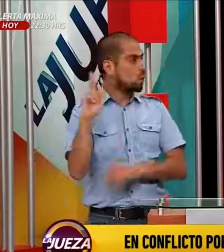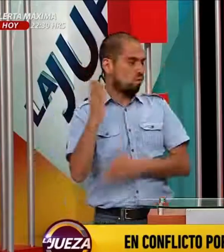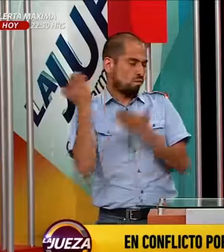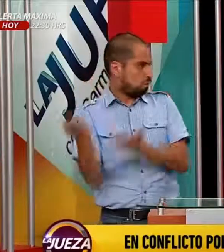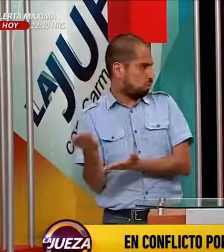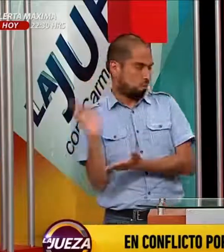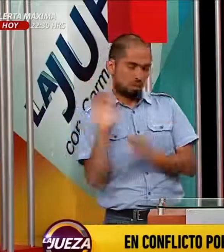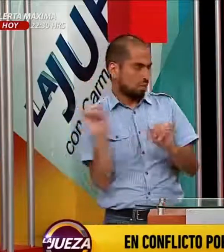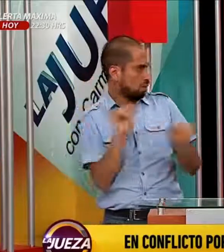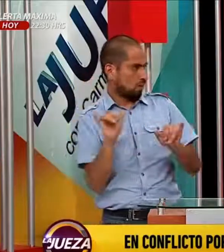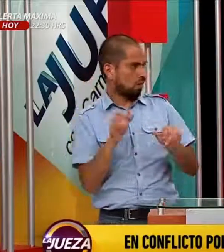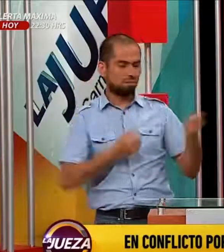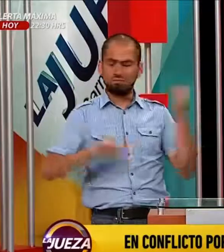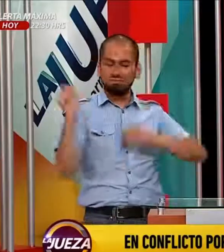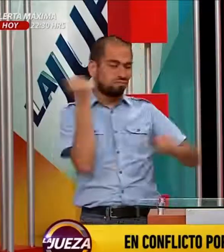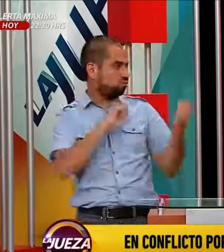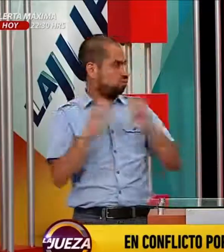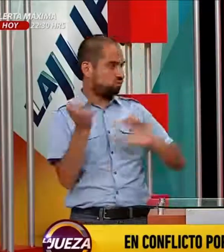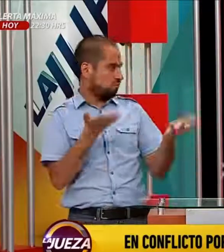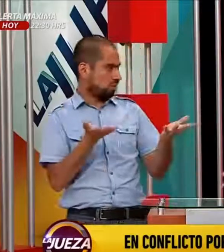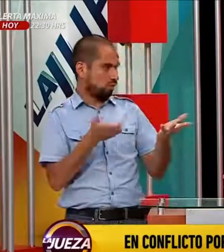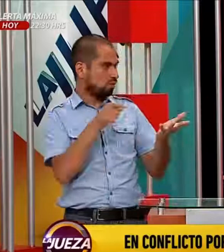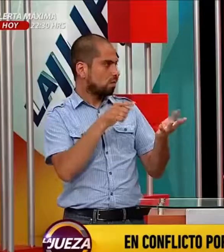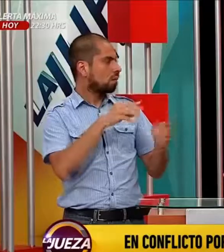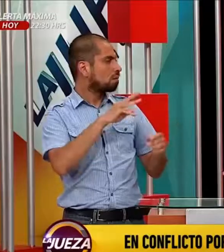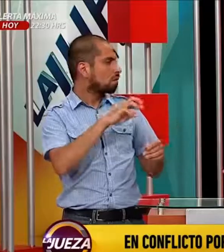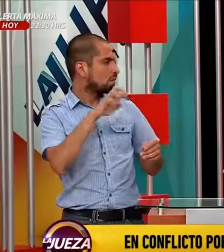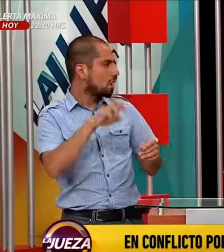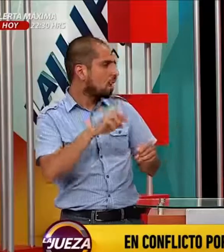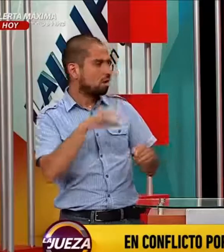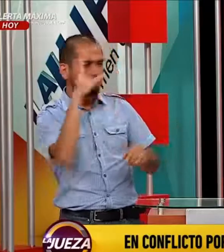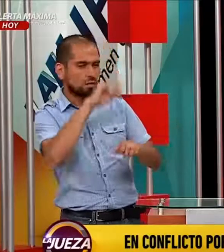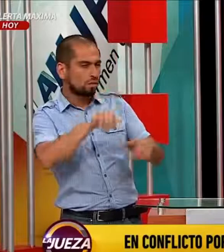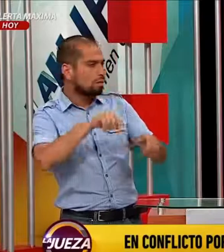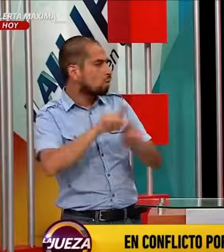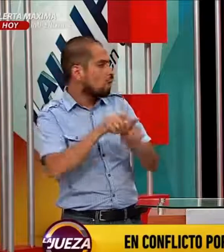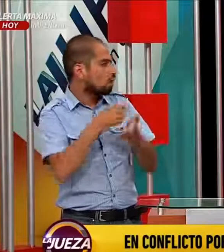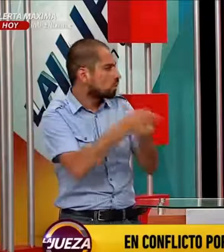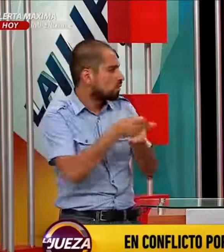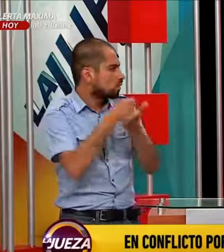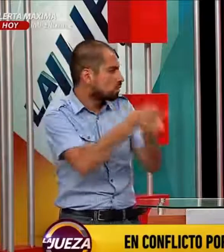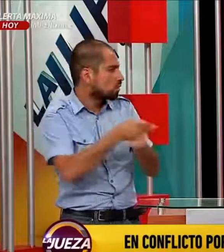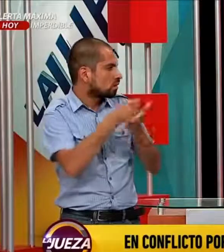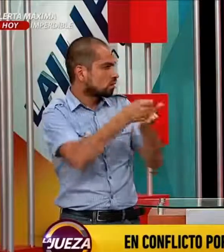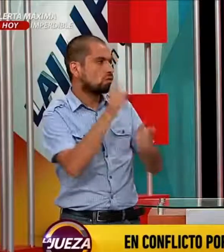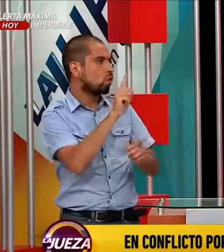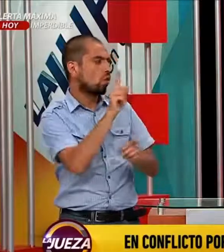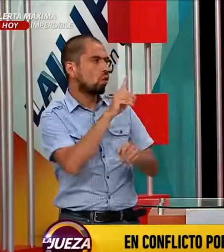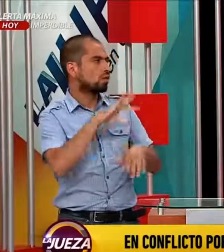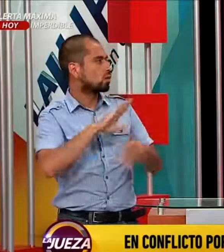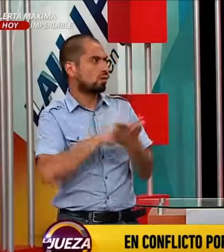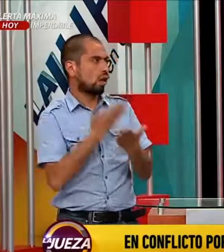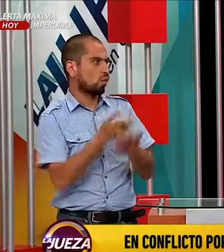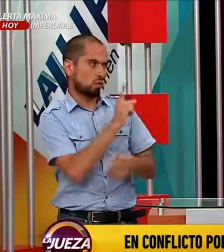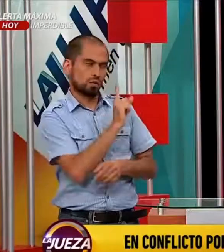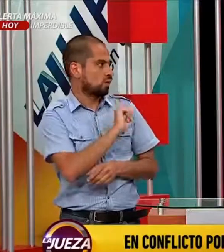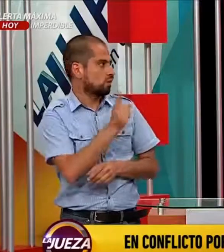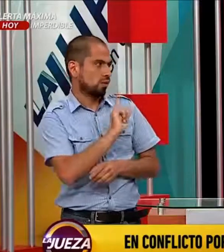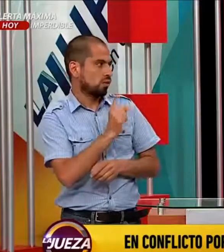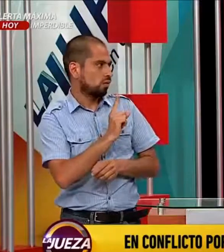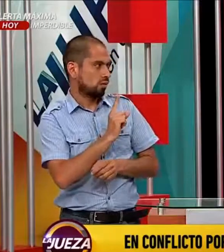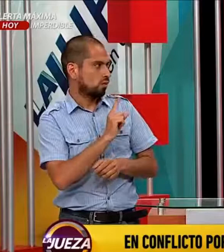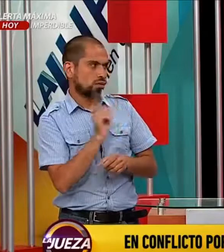súper, comparado con Rubén, es muy parecido a su forma de ser. Pero su papá y su mamá buscaron asistencia, apoyo para ella.